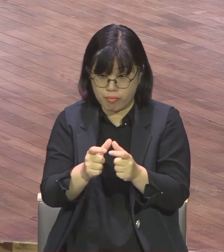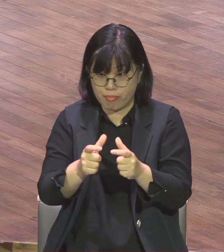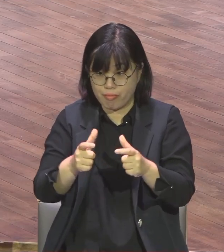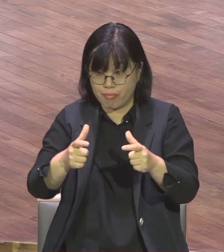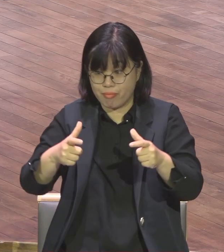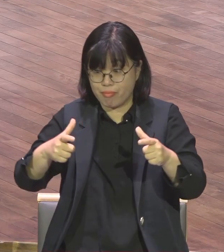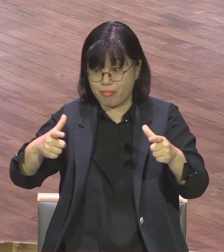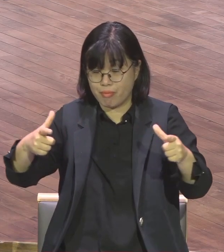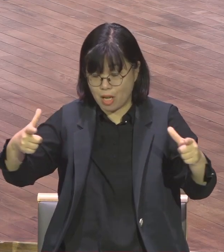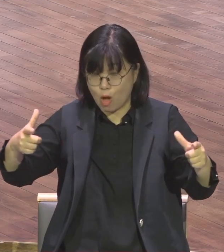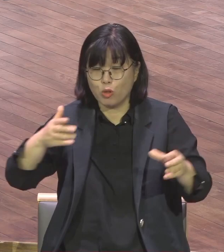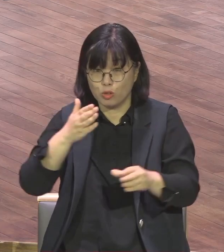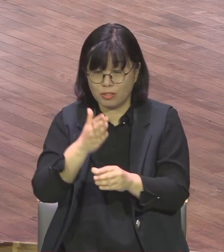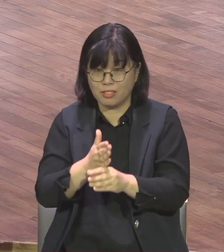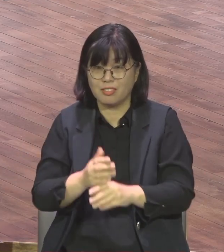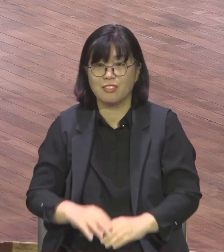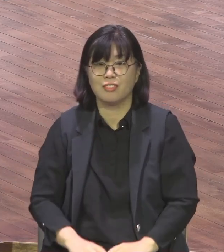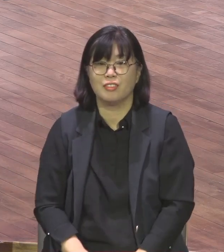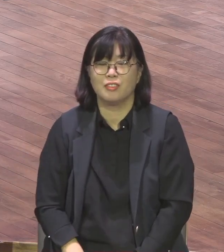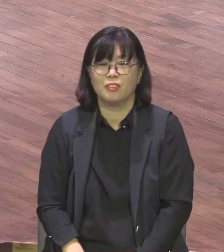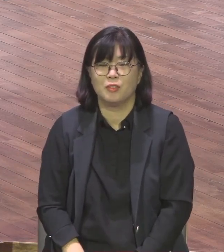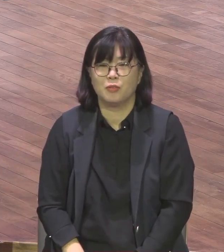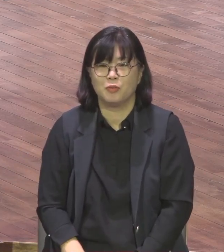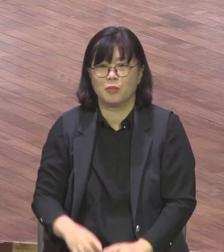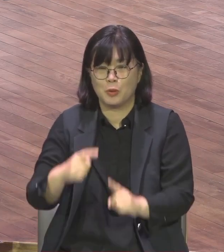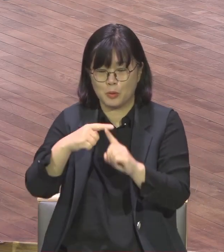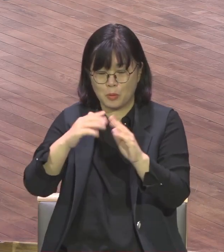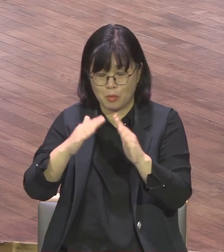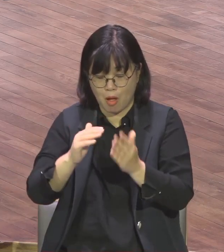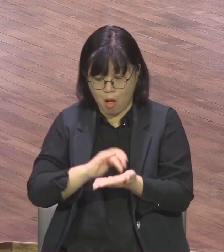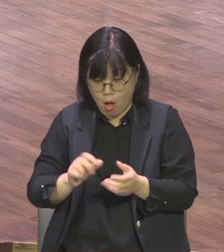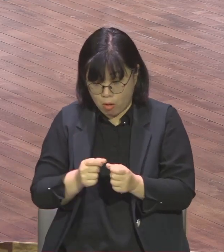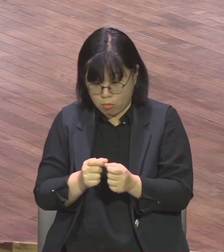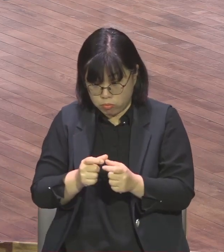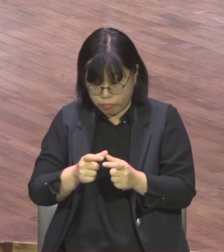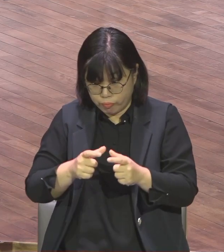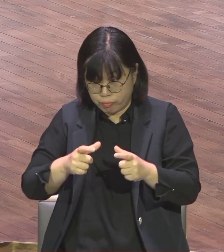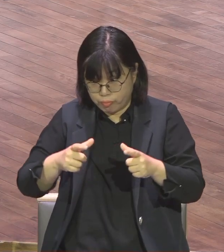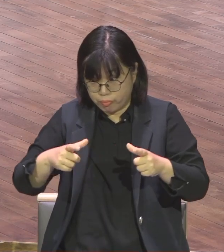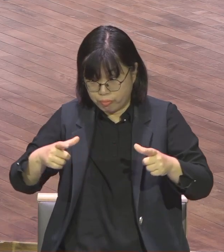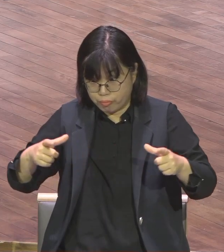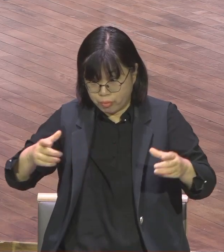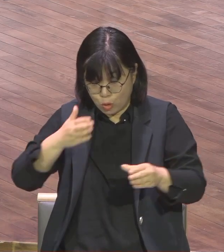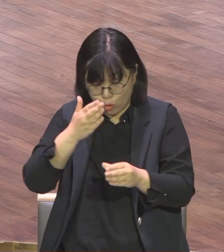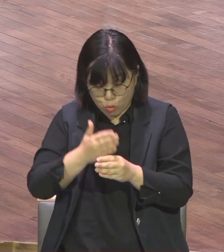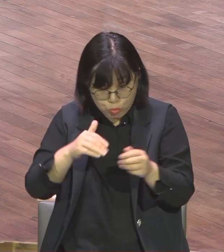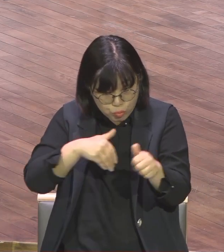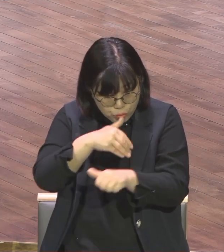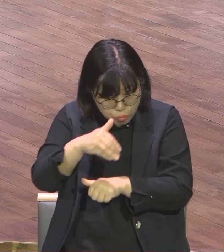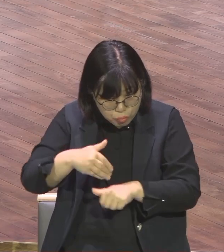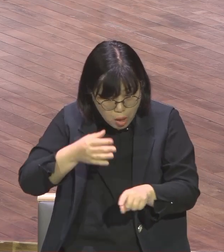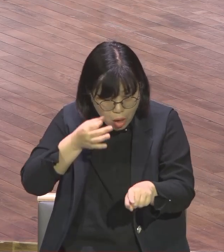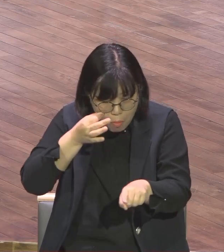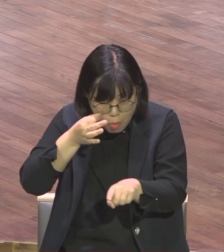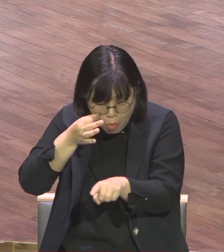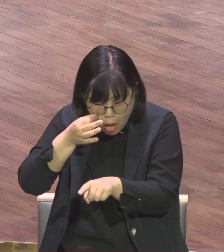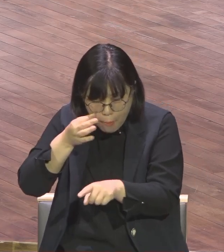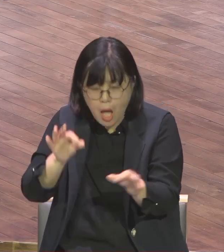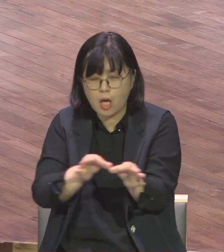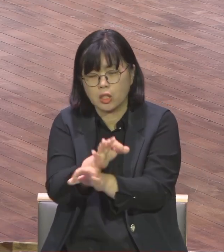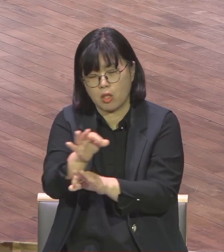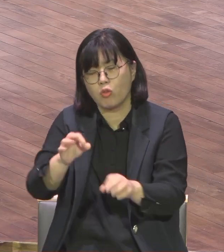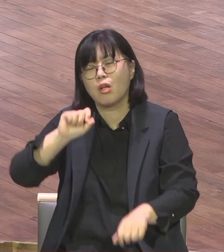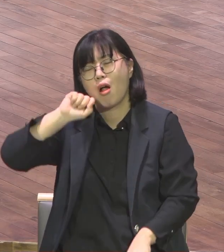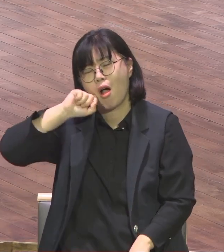같이 그렇게 몰려들게 되었지요. 그 가운데서는 이 경제적인 문제들이 해결되지 않은 사람들이 많았어요. 뭐 교회